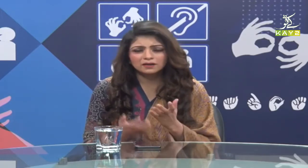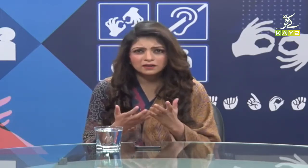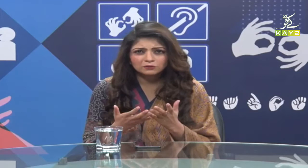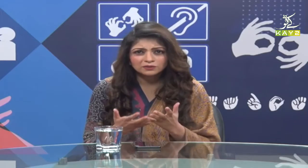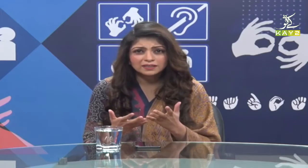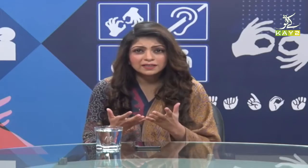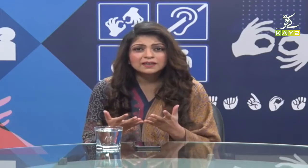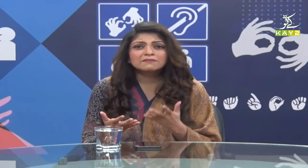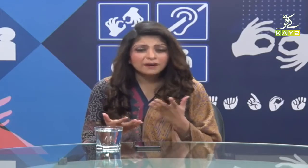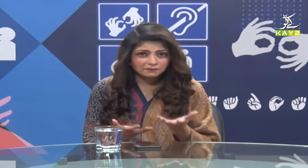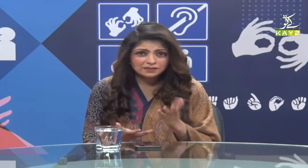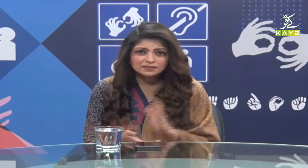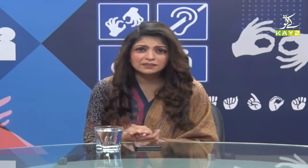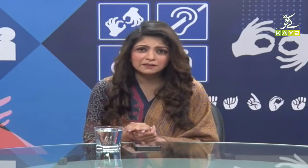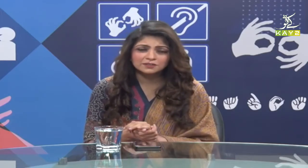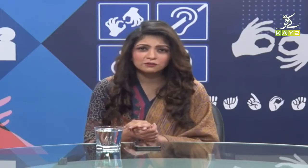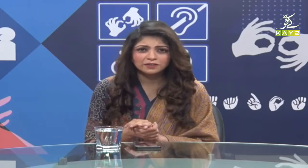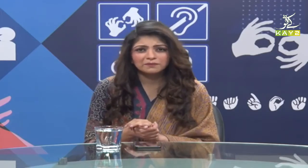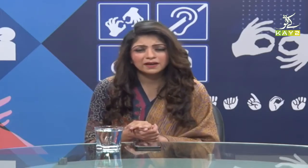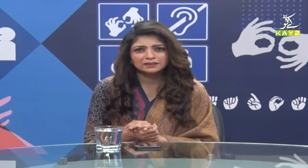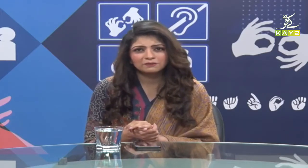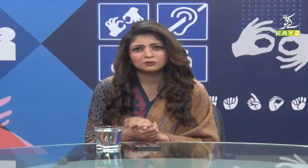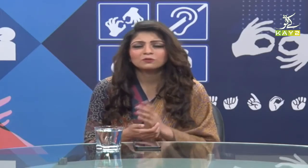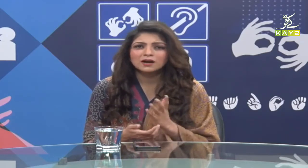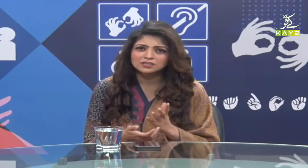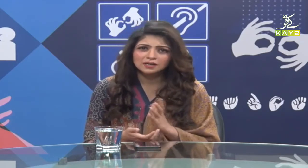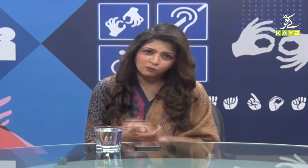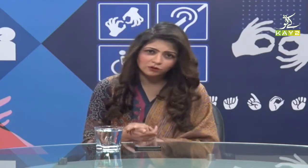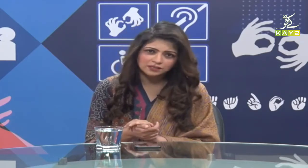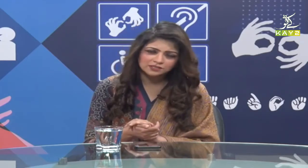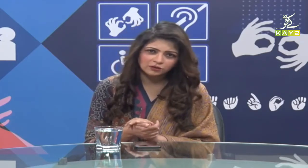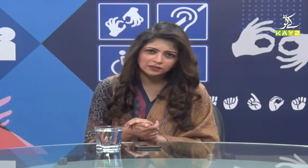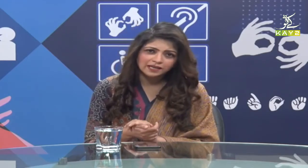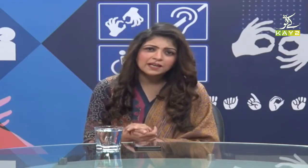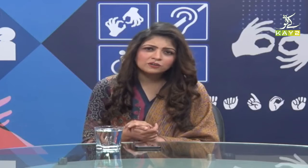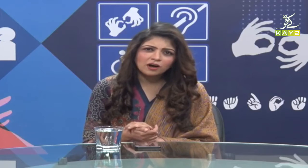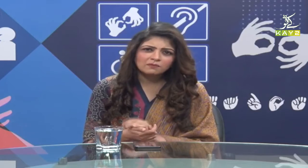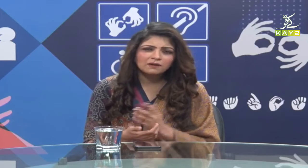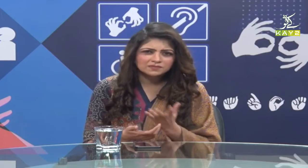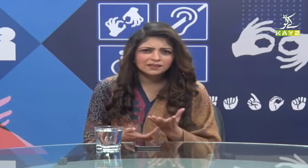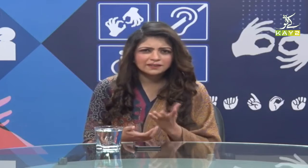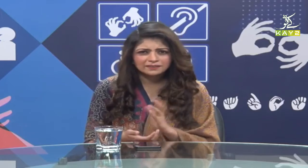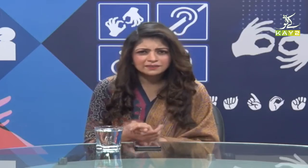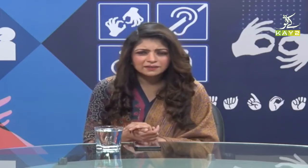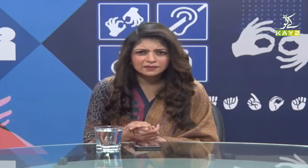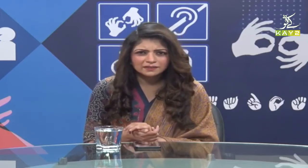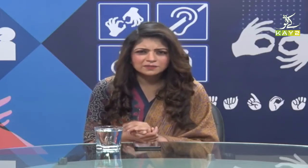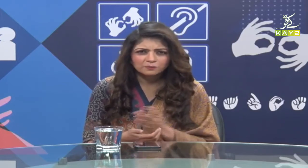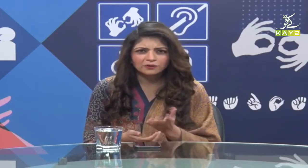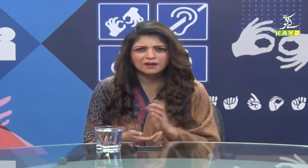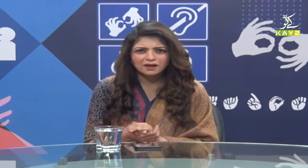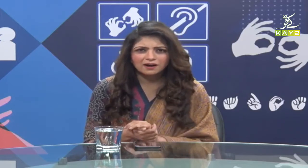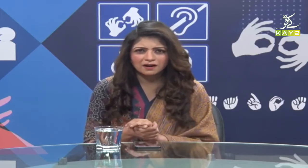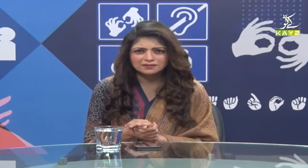हम उनकी फैमिलीज़ की तरफ से जो फ़ीडबैक आता है वो तो माशाल्लाह बहुत ही अच्छा होता है। तो अब हम ज़रा